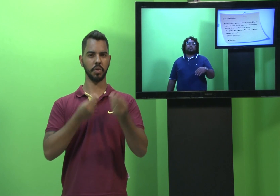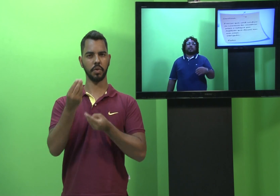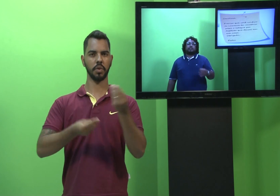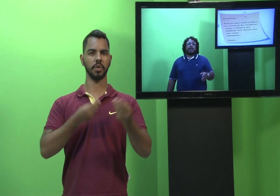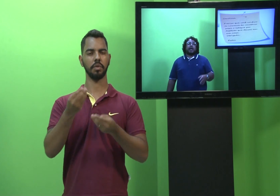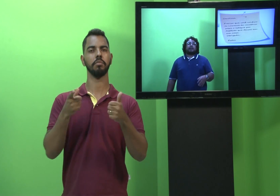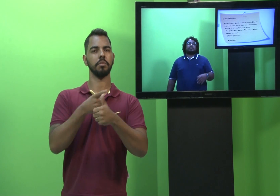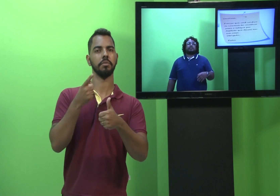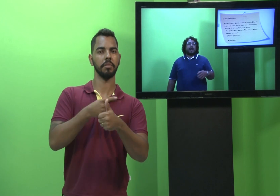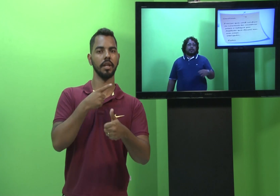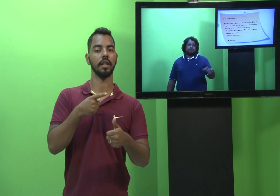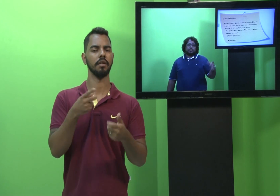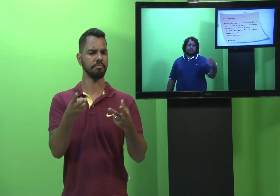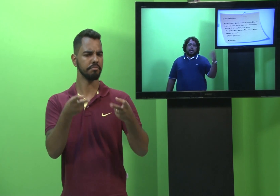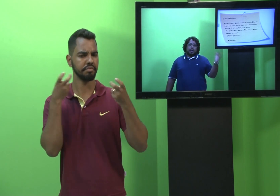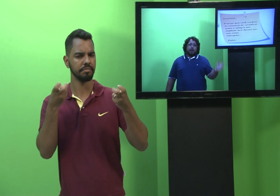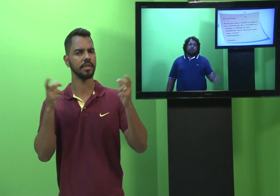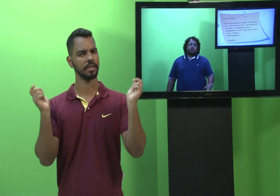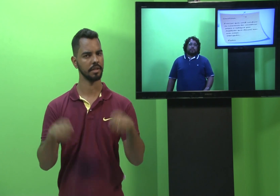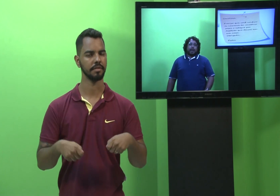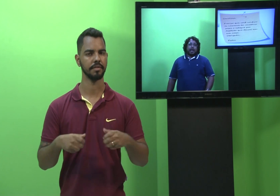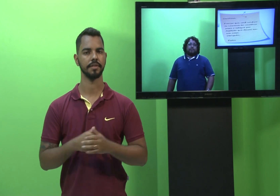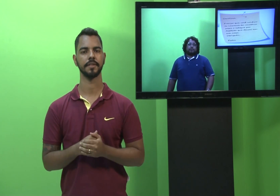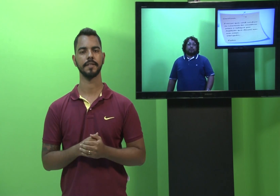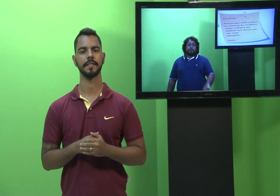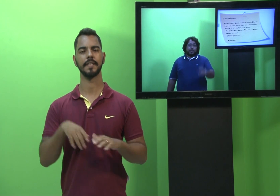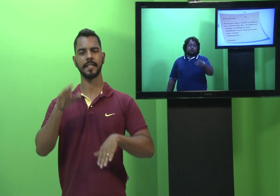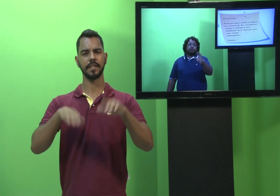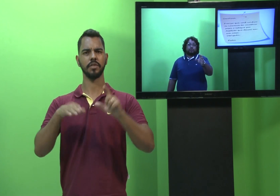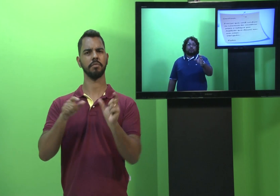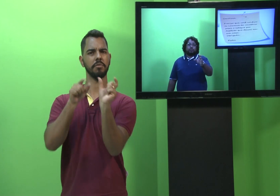de destaques, dados e algumas palavras ou expressões